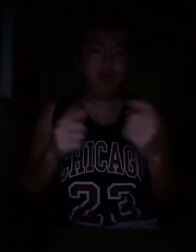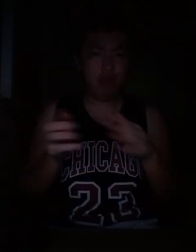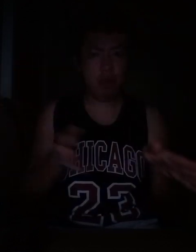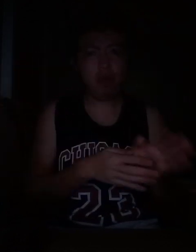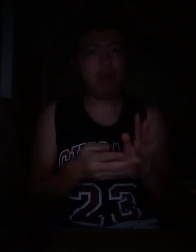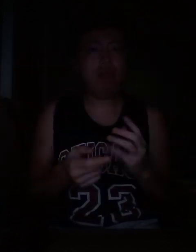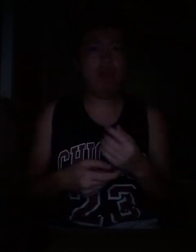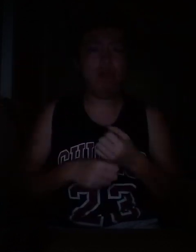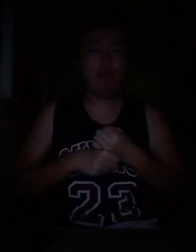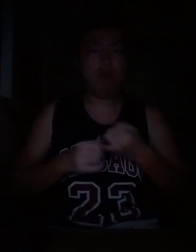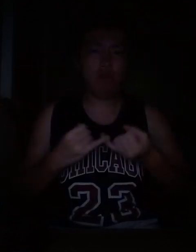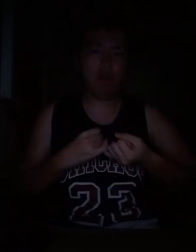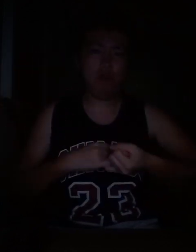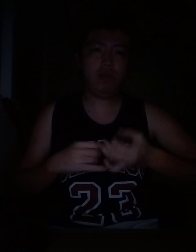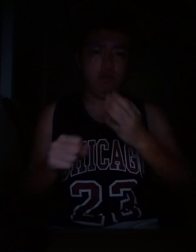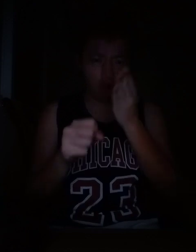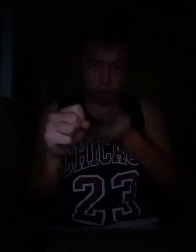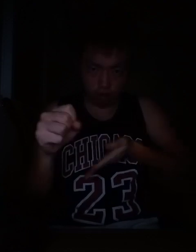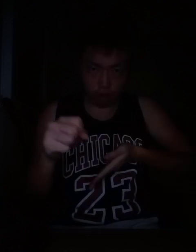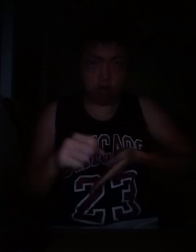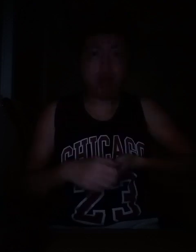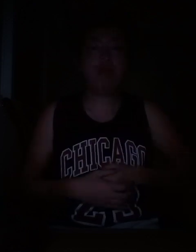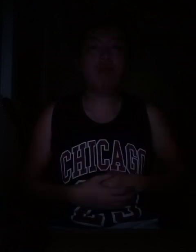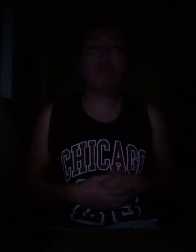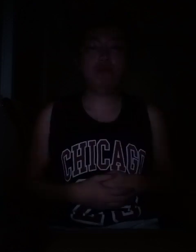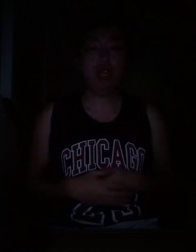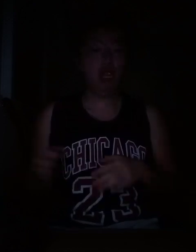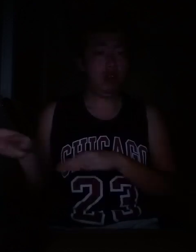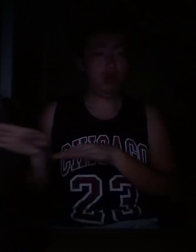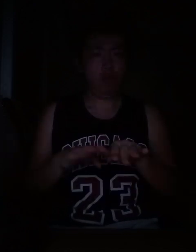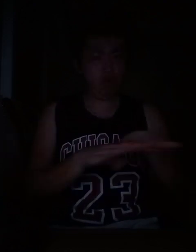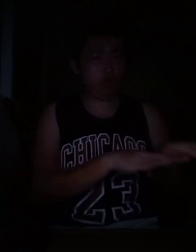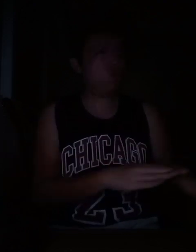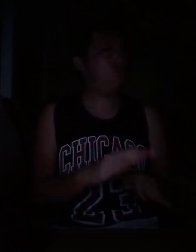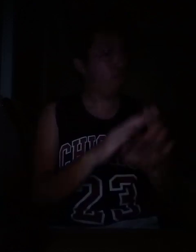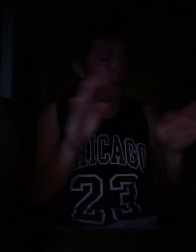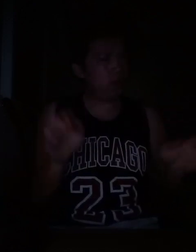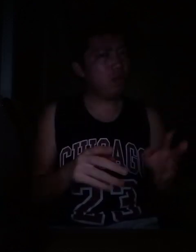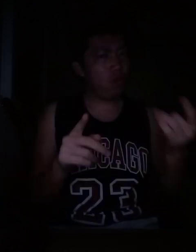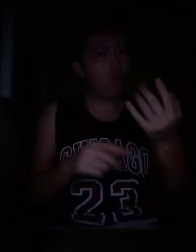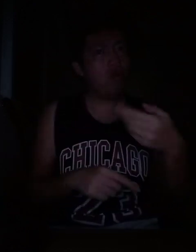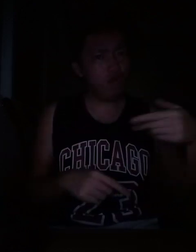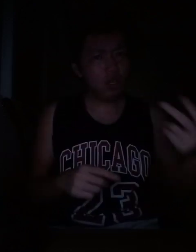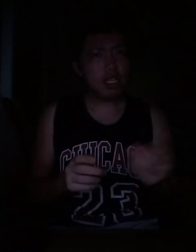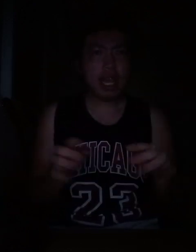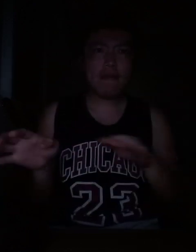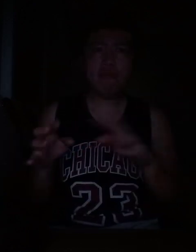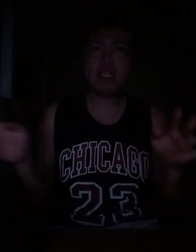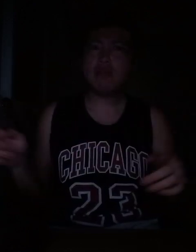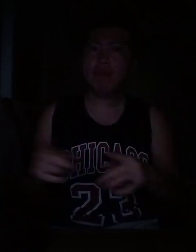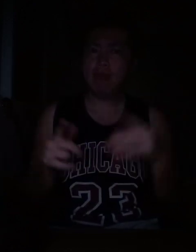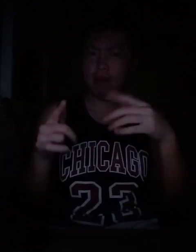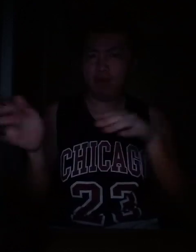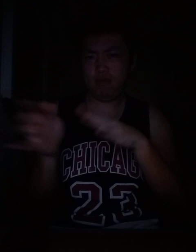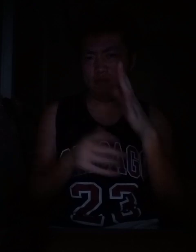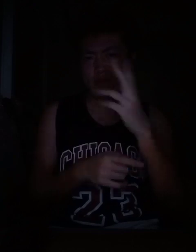운항 정보도 확인하셔야겠습니다. 제주 남쪽 먼바다를 중심으로는 오늘 오후에 태풍특보가 발효되겠고요.